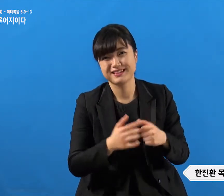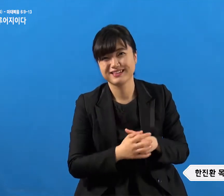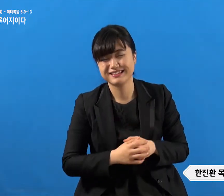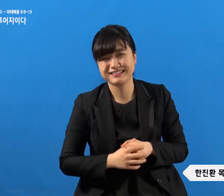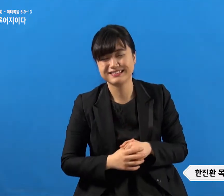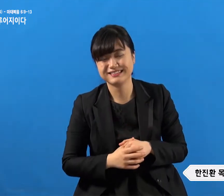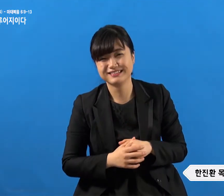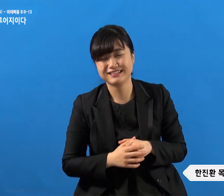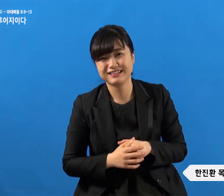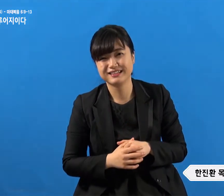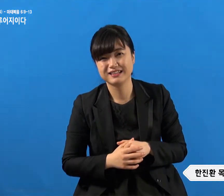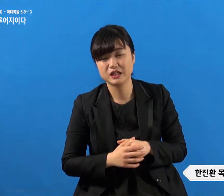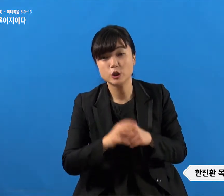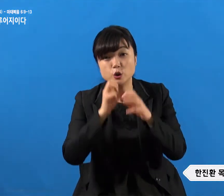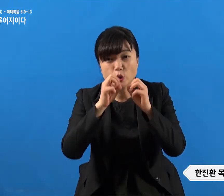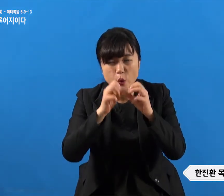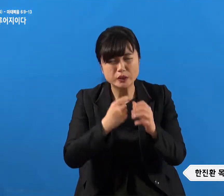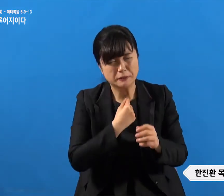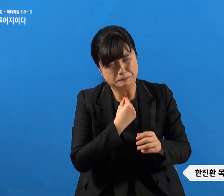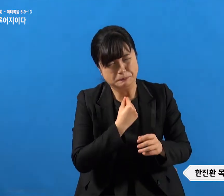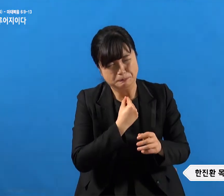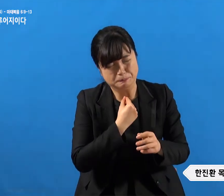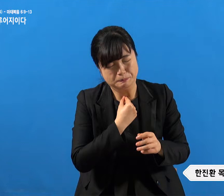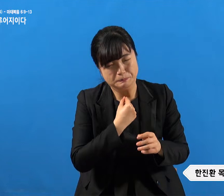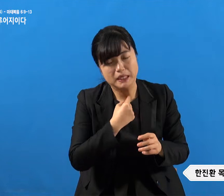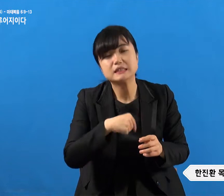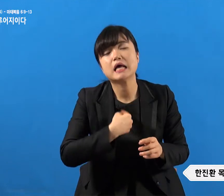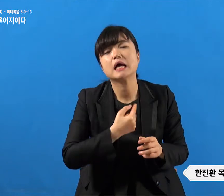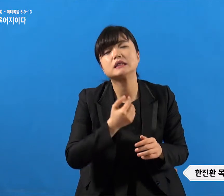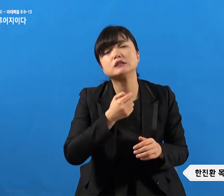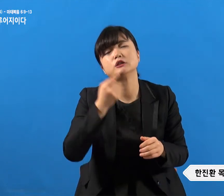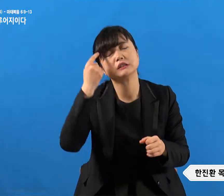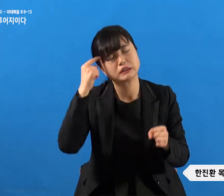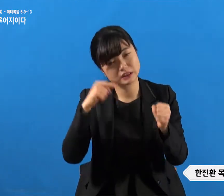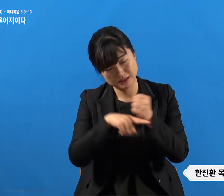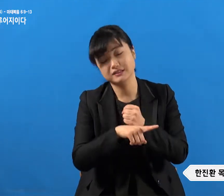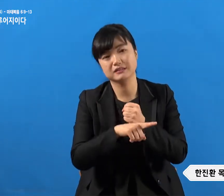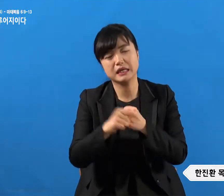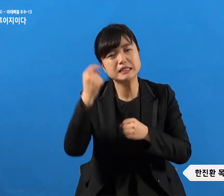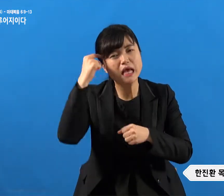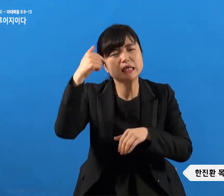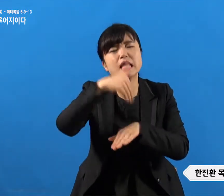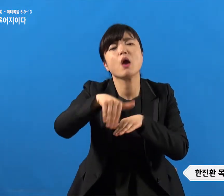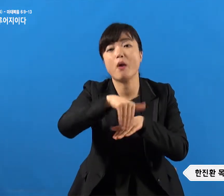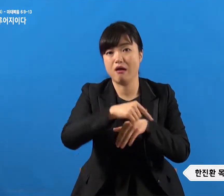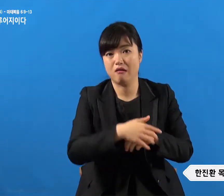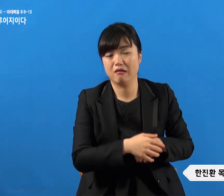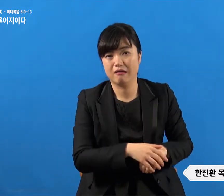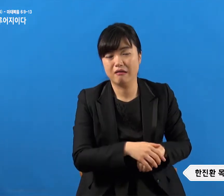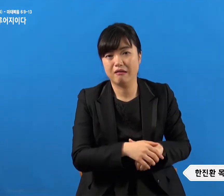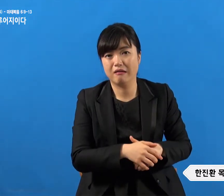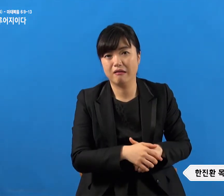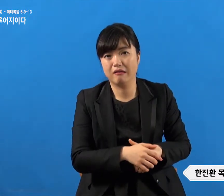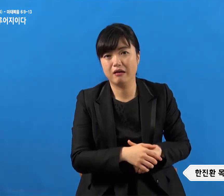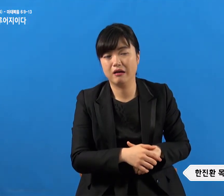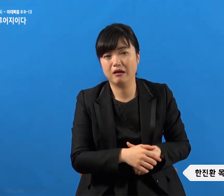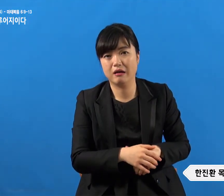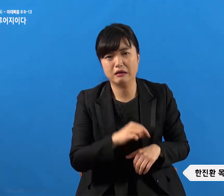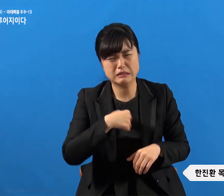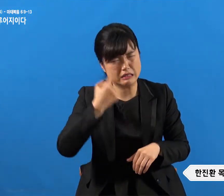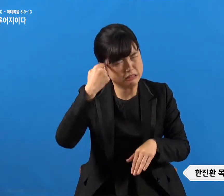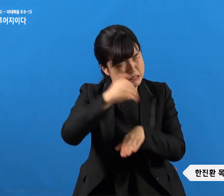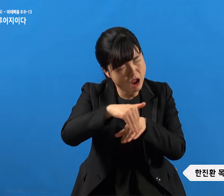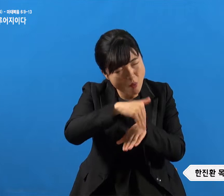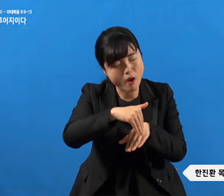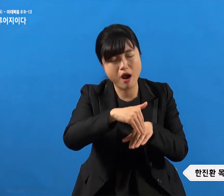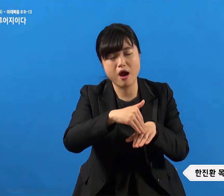아니지요. 선교사가 되겠다는 것은 그건 자기 뜻이었고 자기 계획이었습니다. 자기